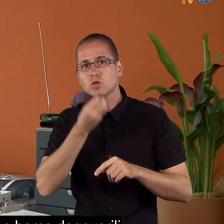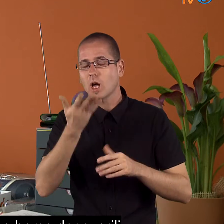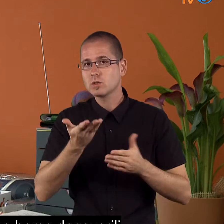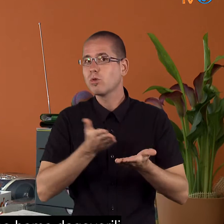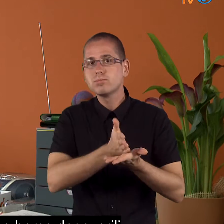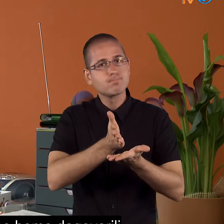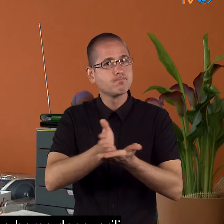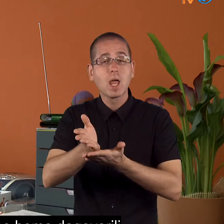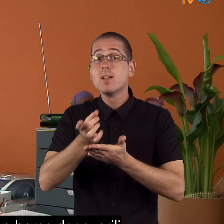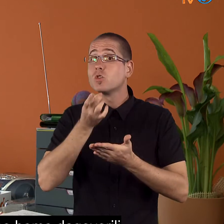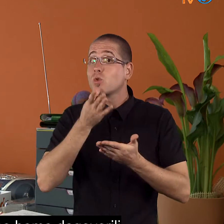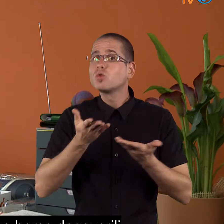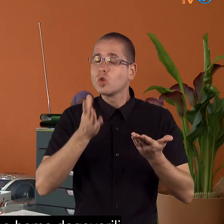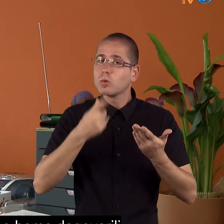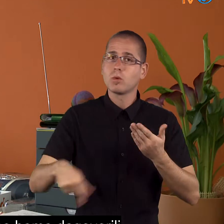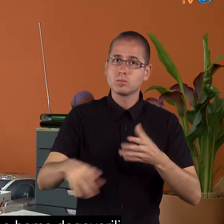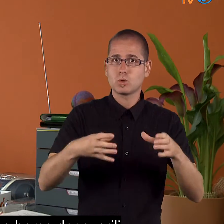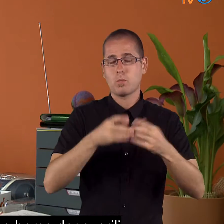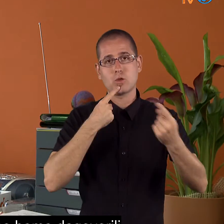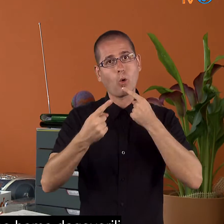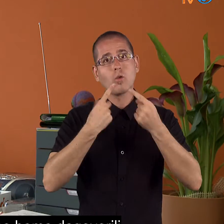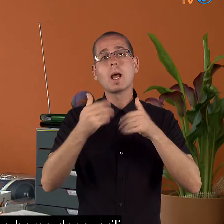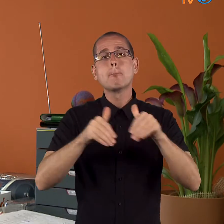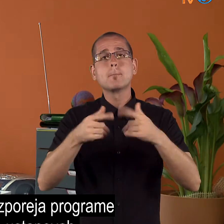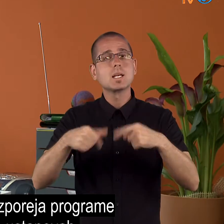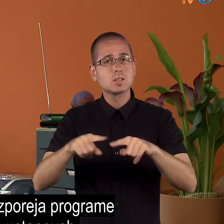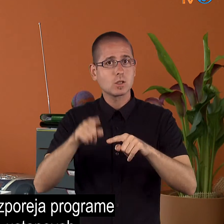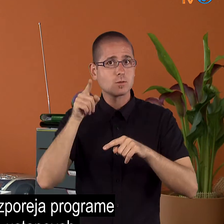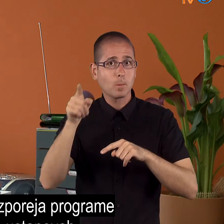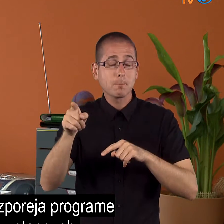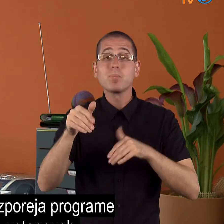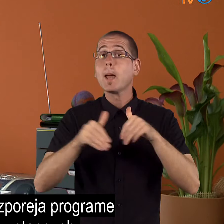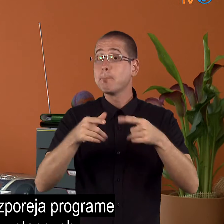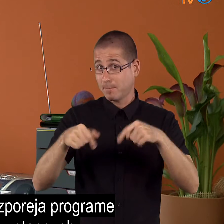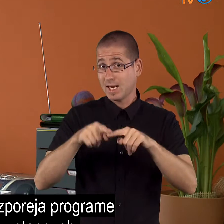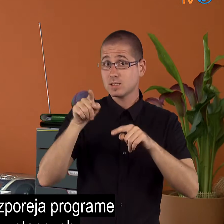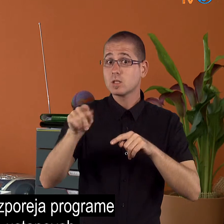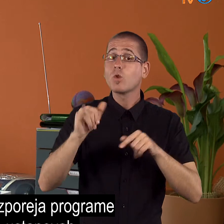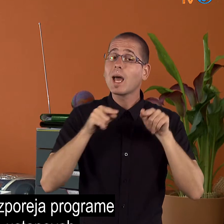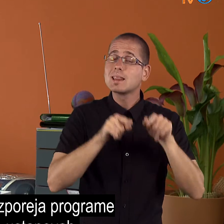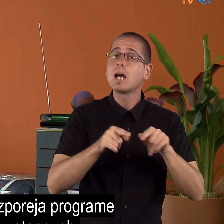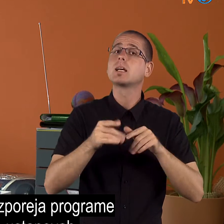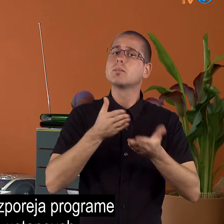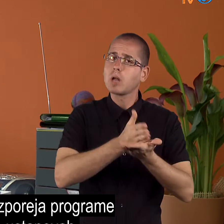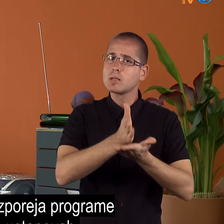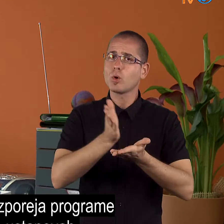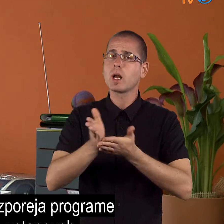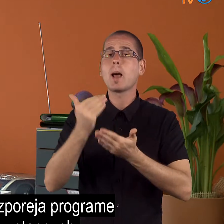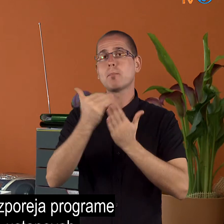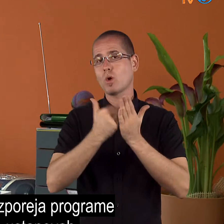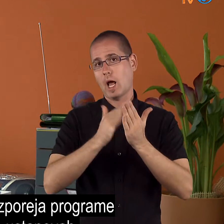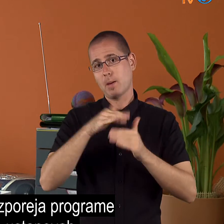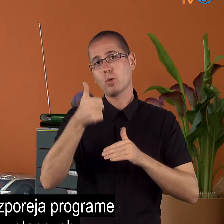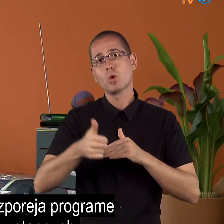cvetličarstvo. Točno se bomo pa skupaj dogovorili z ministrstvom, ker je ministrstvo tisto, ki razporeja programe po posameznih